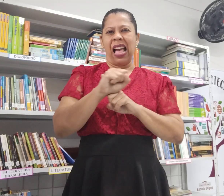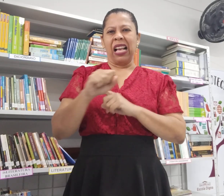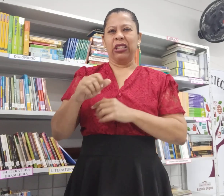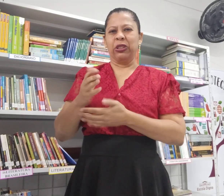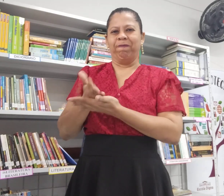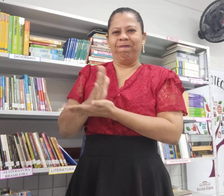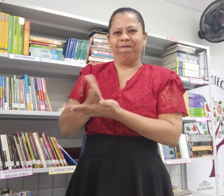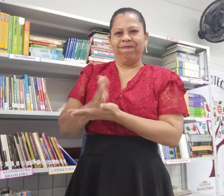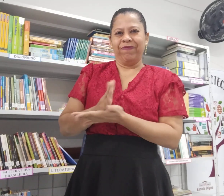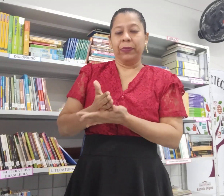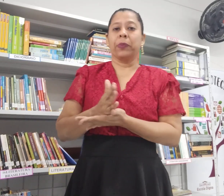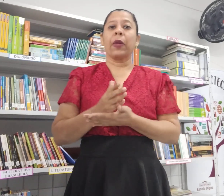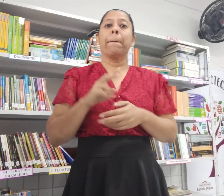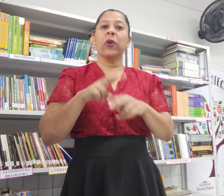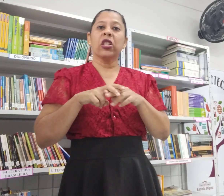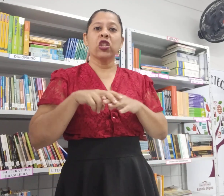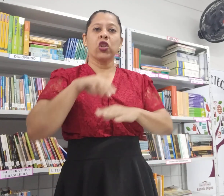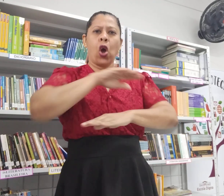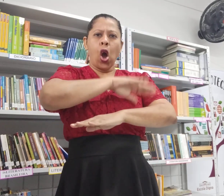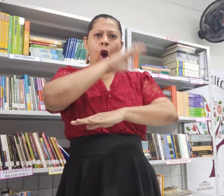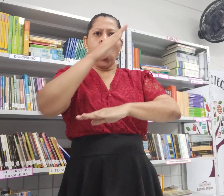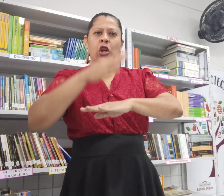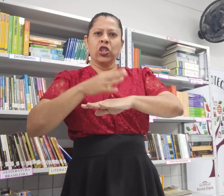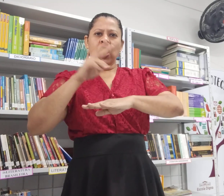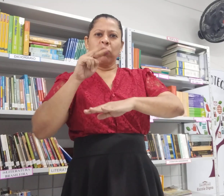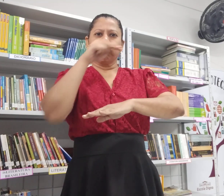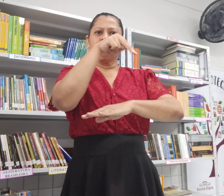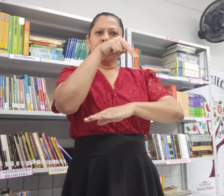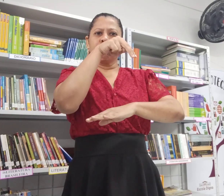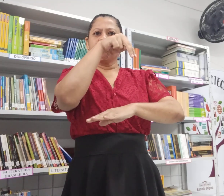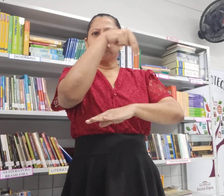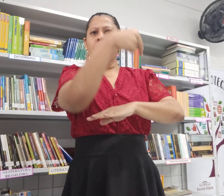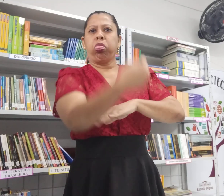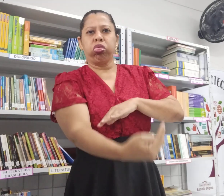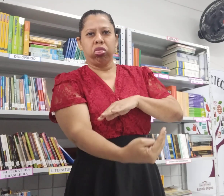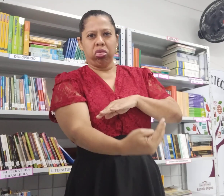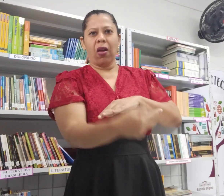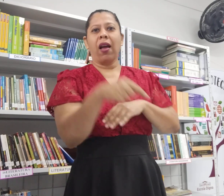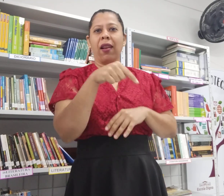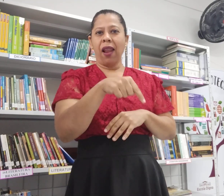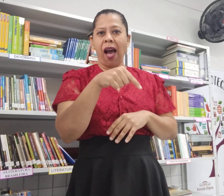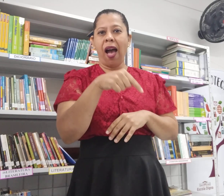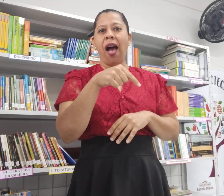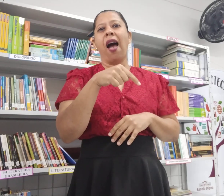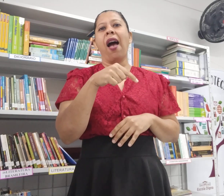do topo de rochedos de Tageté, nas águas de